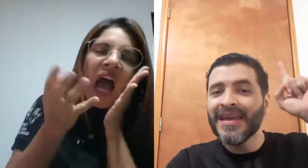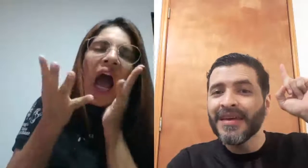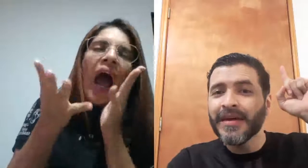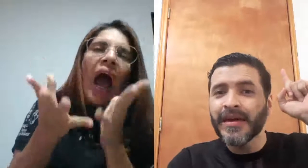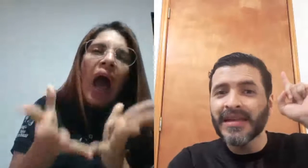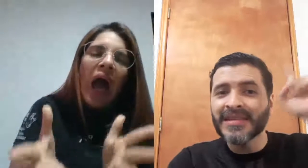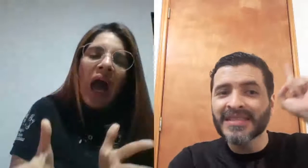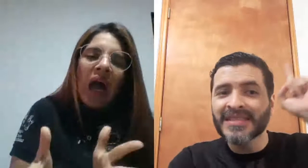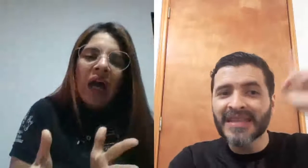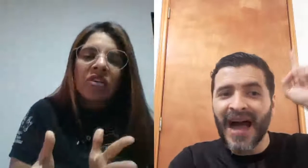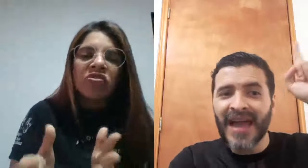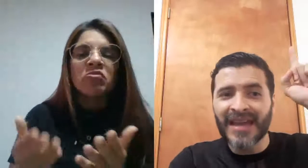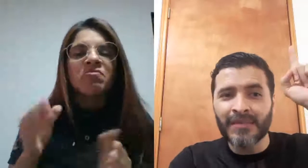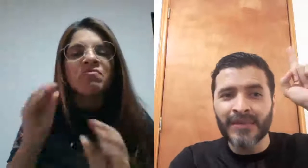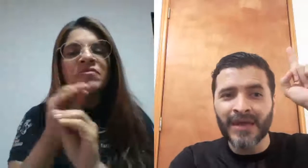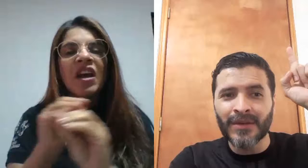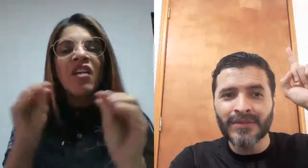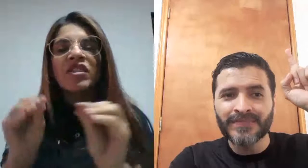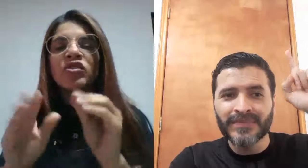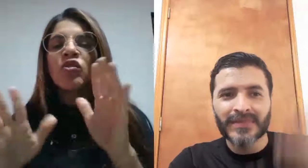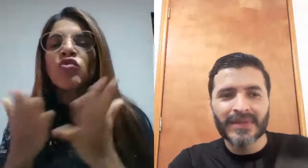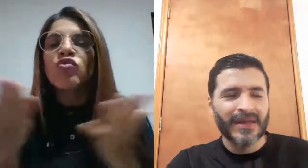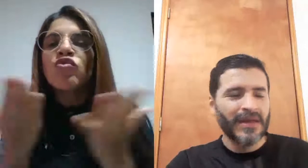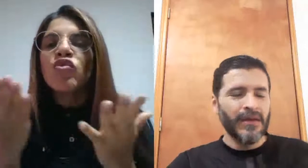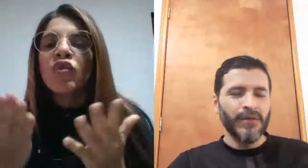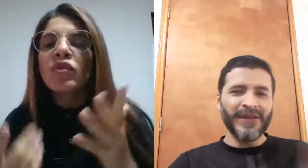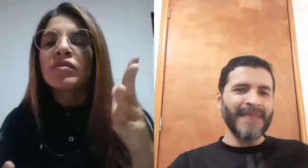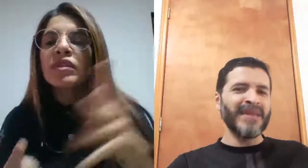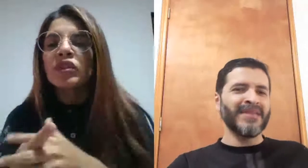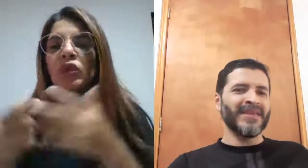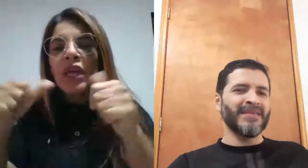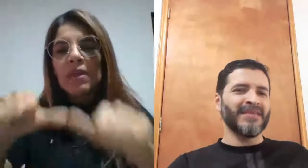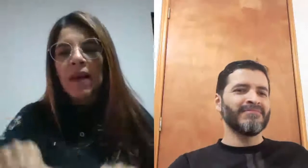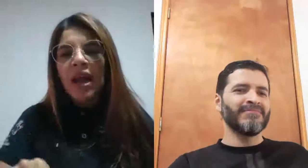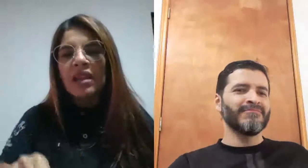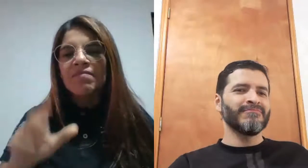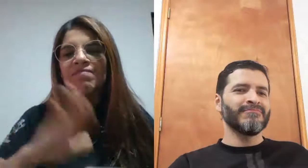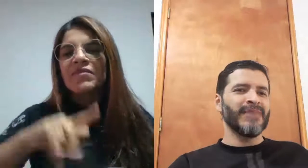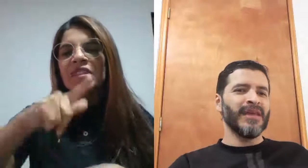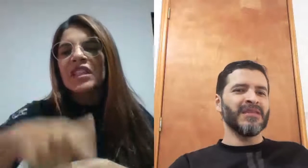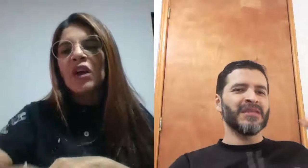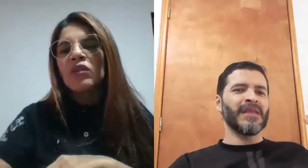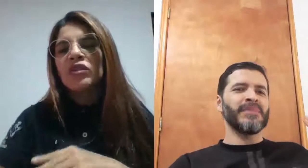origen del mal está en el miedo. Finalmente,